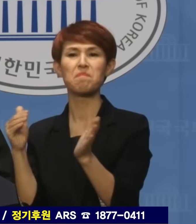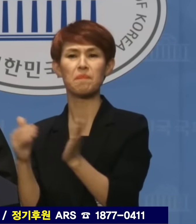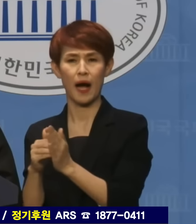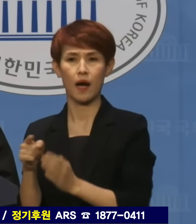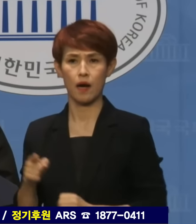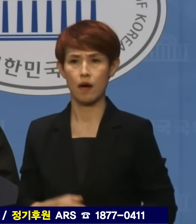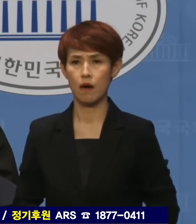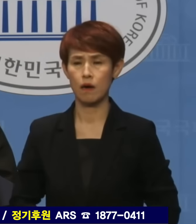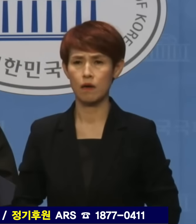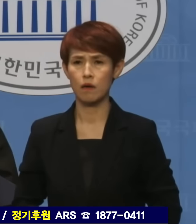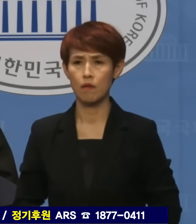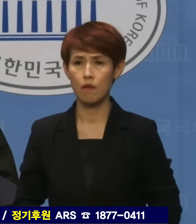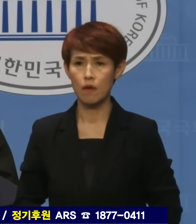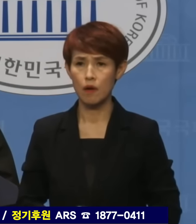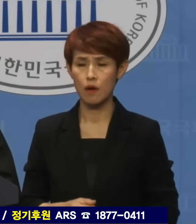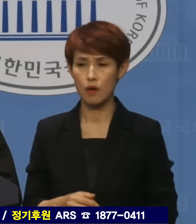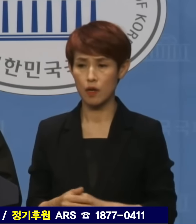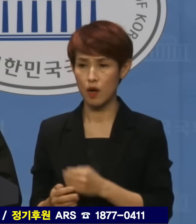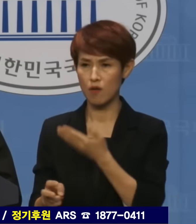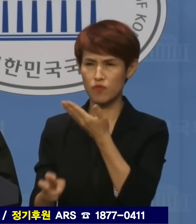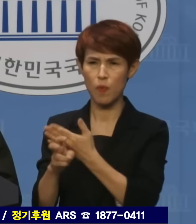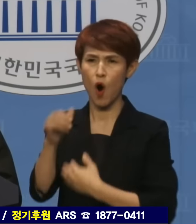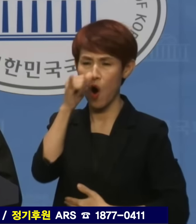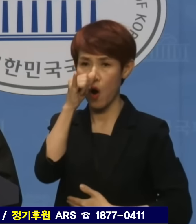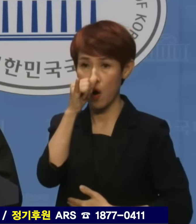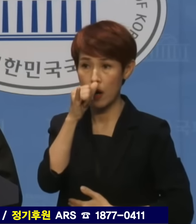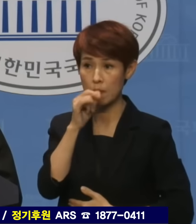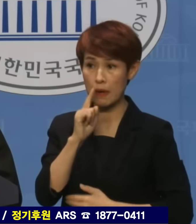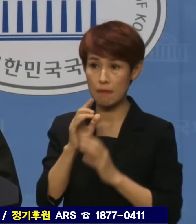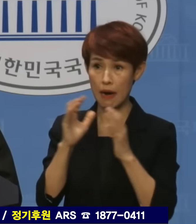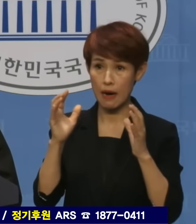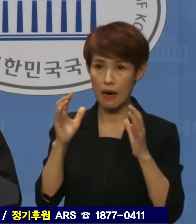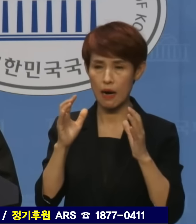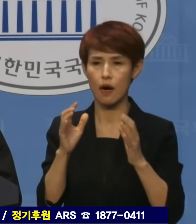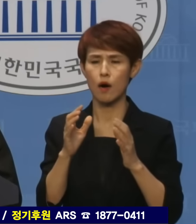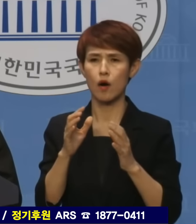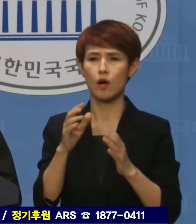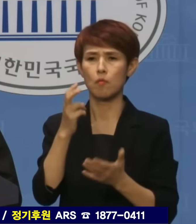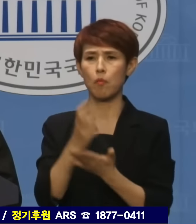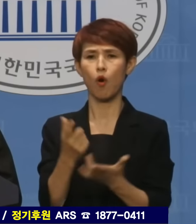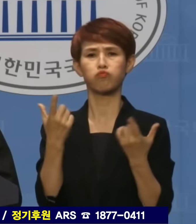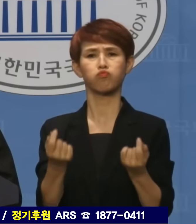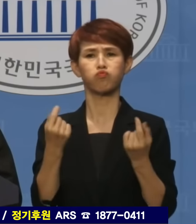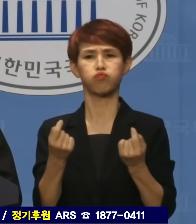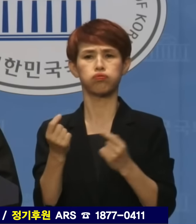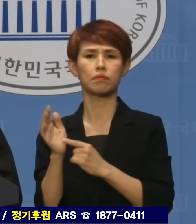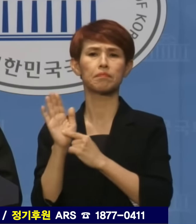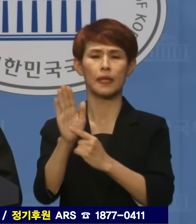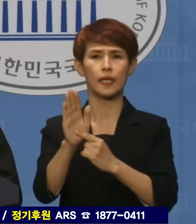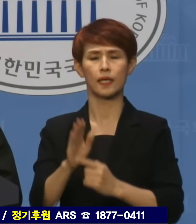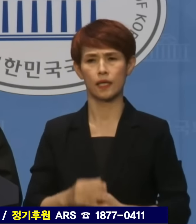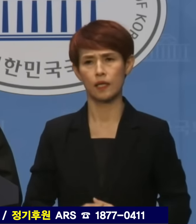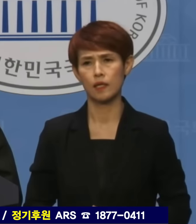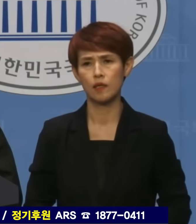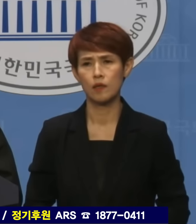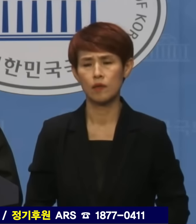왔습니다. 그러다 위법하다는 지적이 잇따르자 적법한 형사 절차라고 주장해